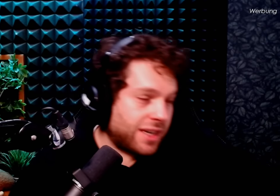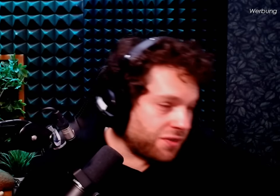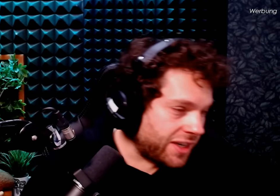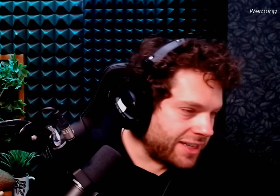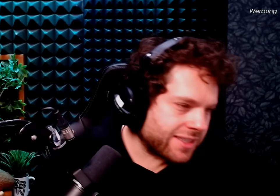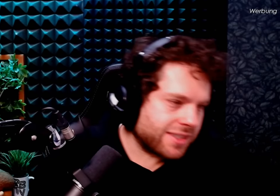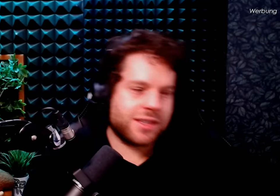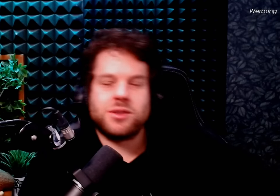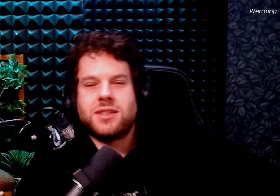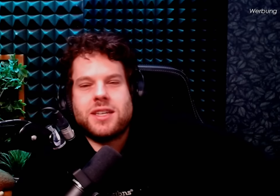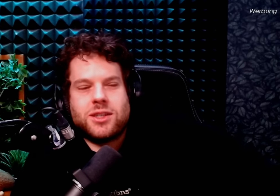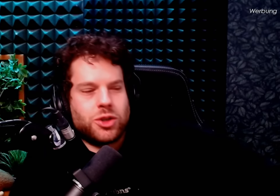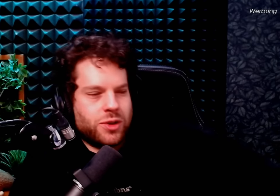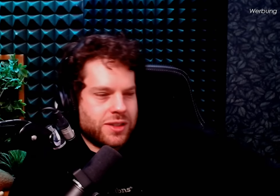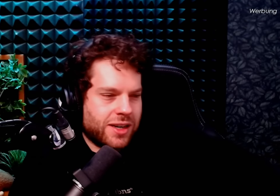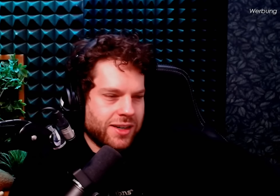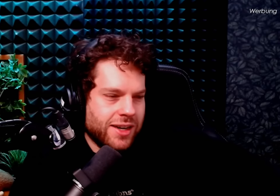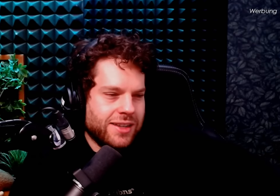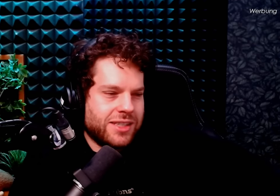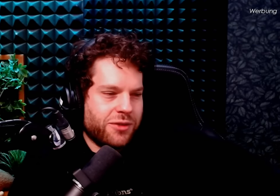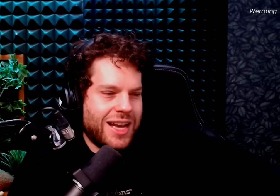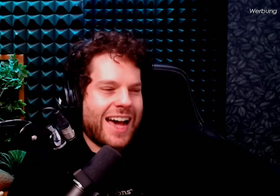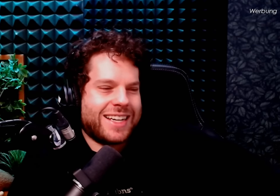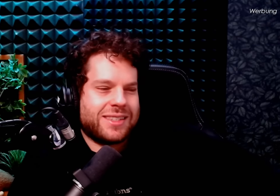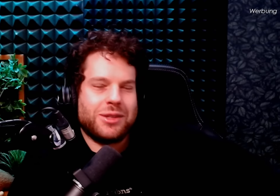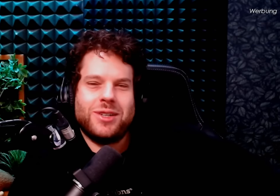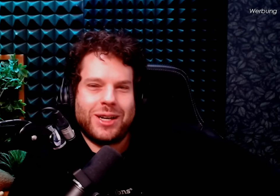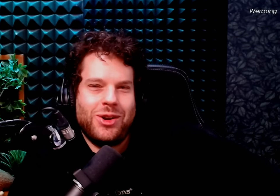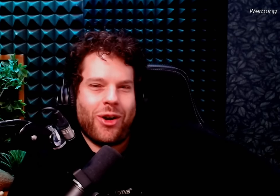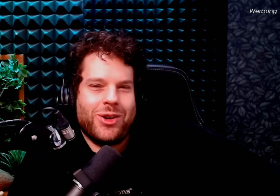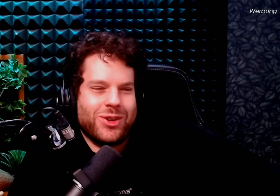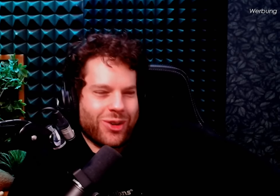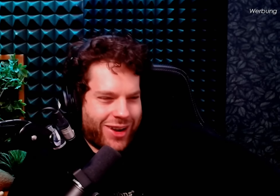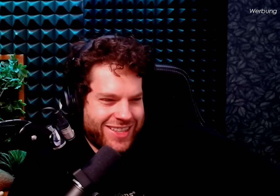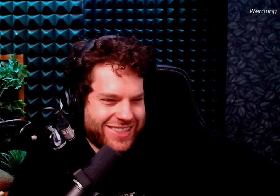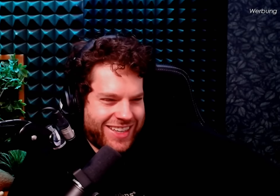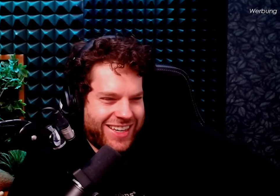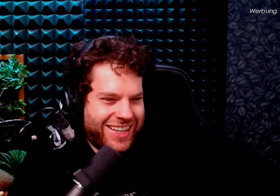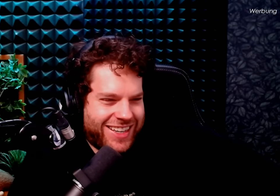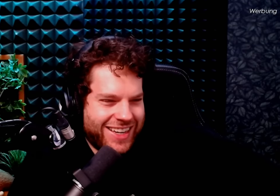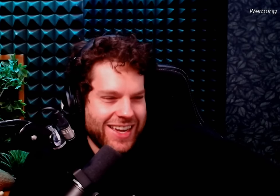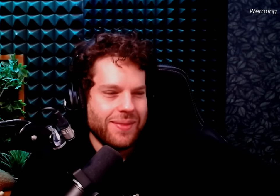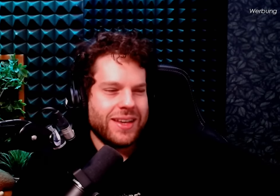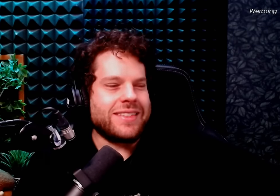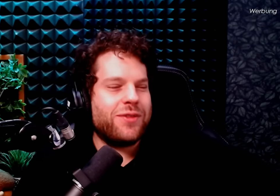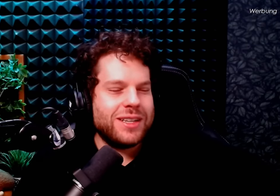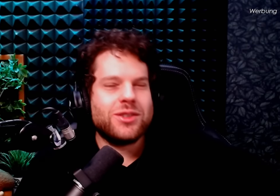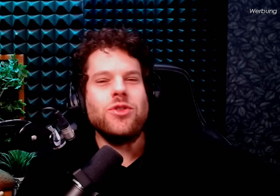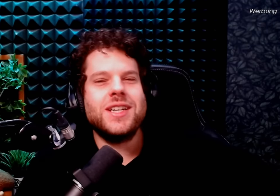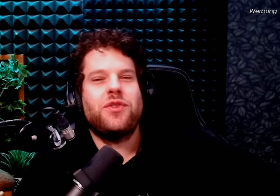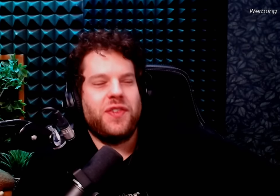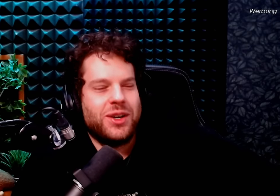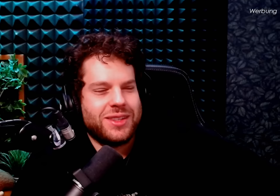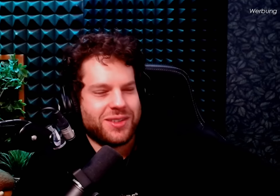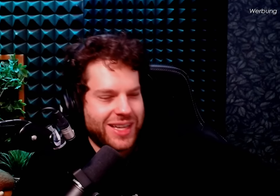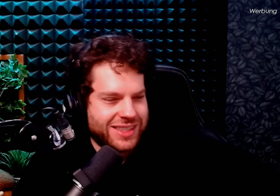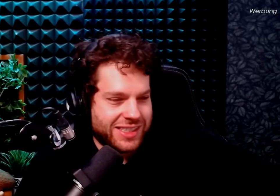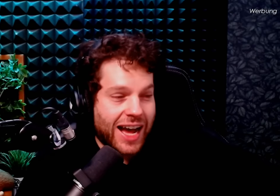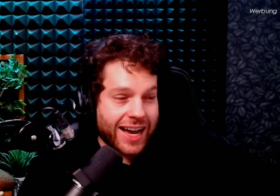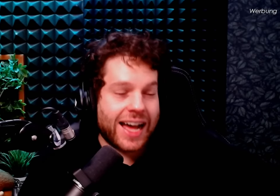Seewil, das hast du sehr, sehr schön gesagt. Seewil 1899. Seewil ist 124 Jahre